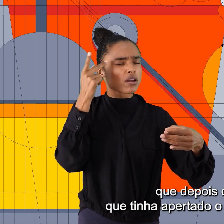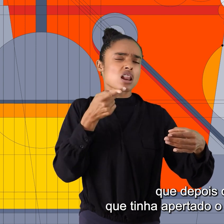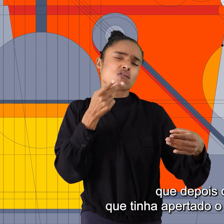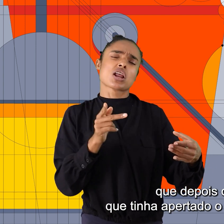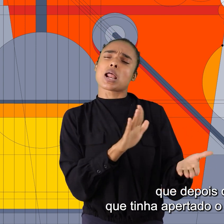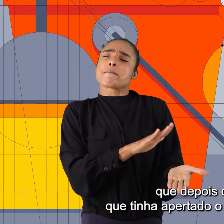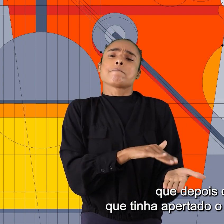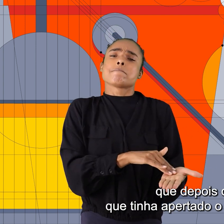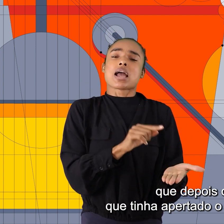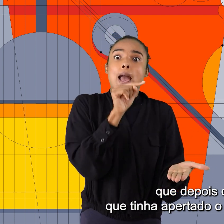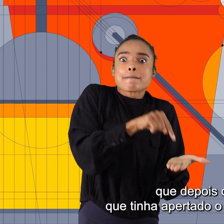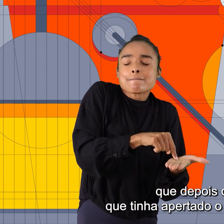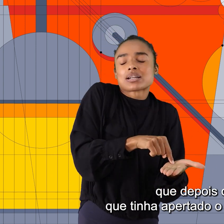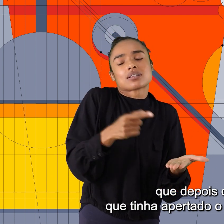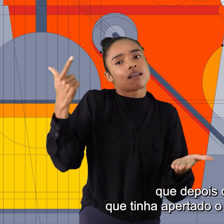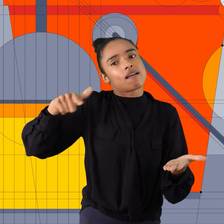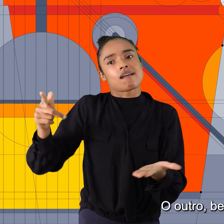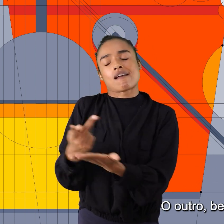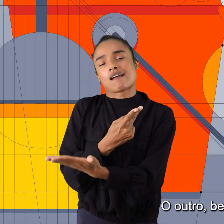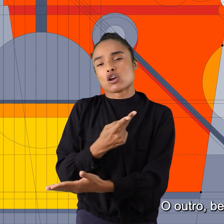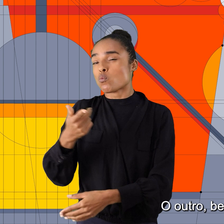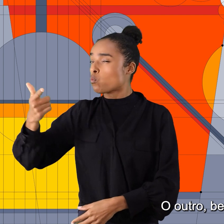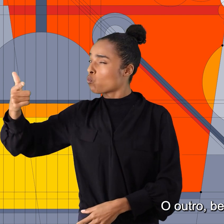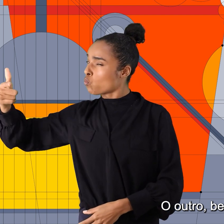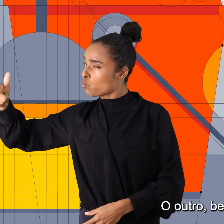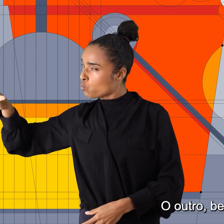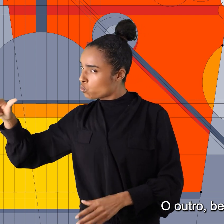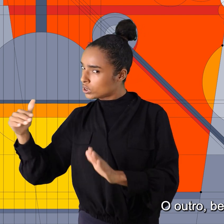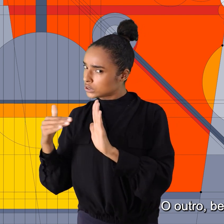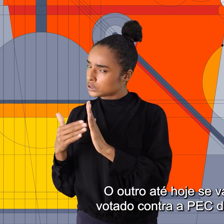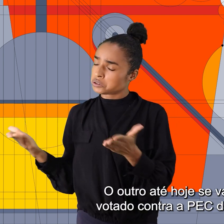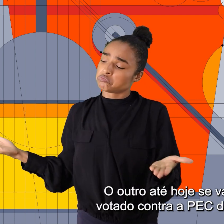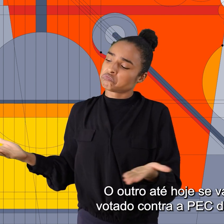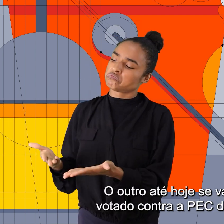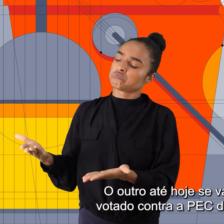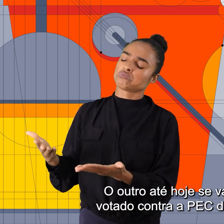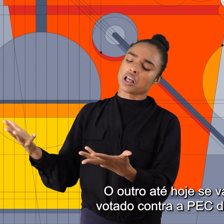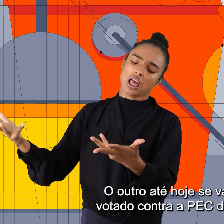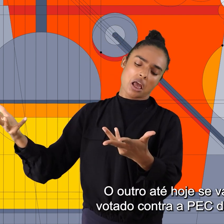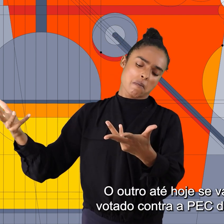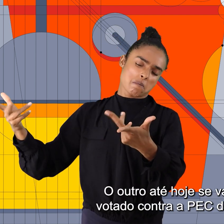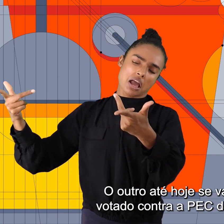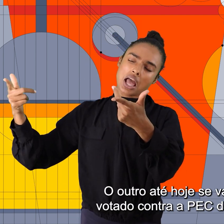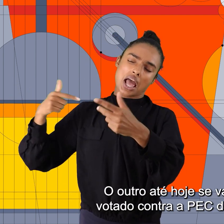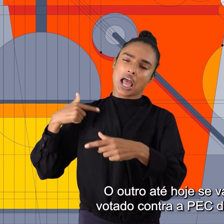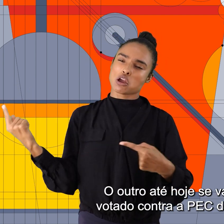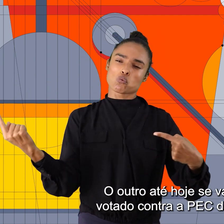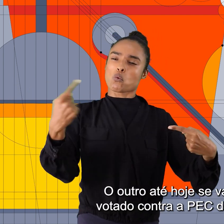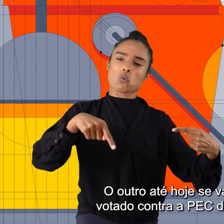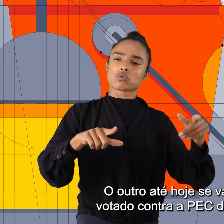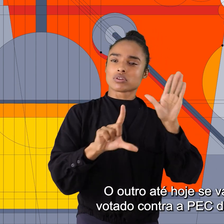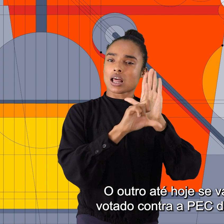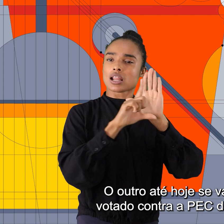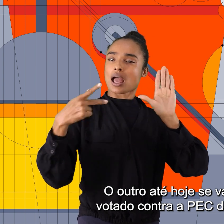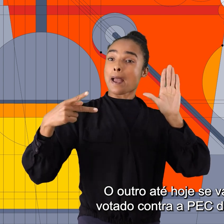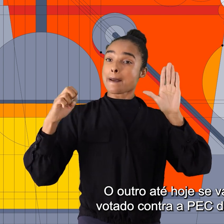tinha apertado o botão errado. O outro até hoje se vangloria de ter votado